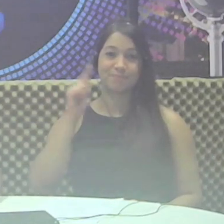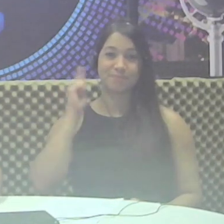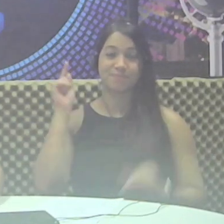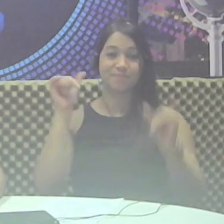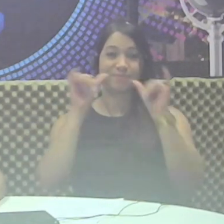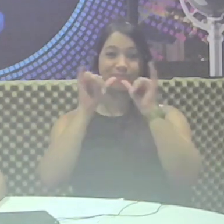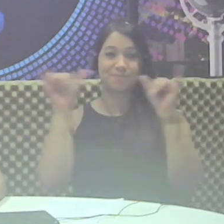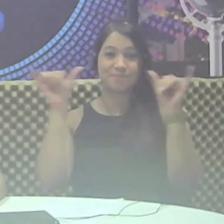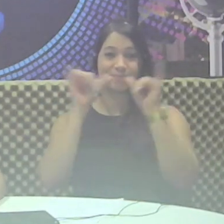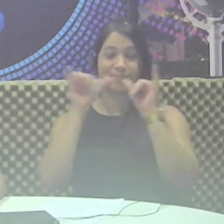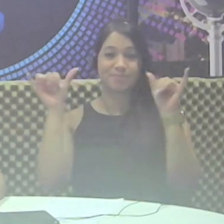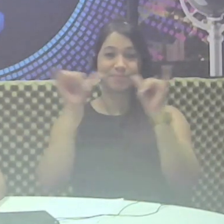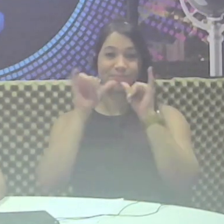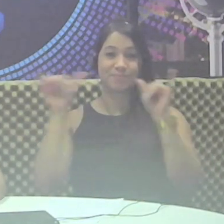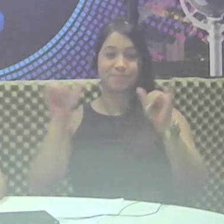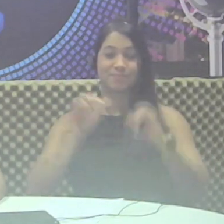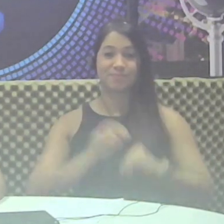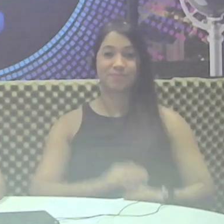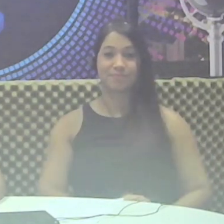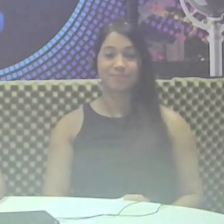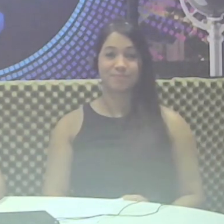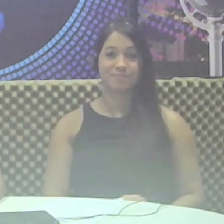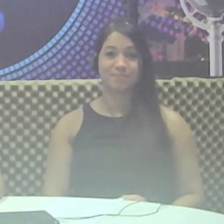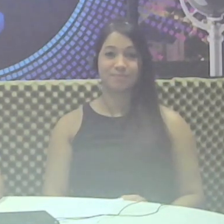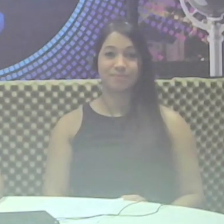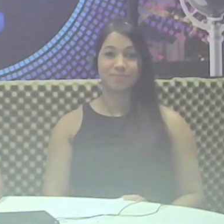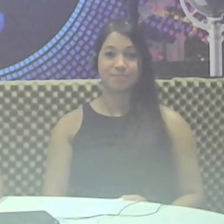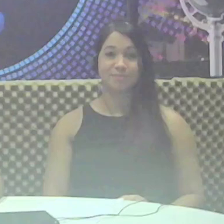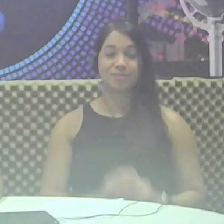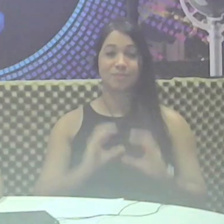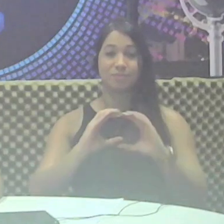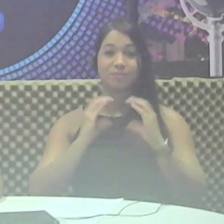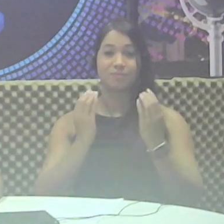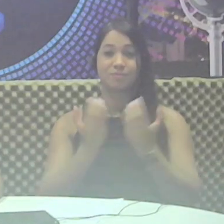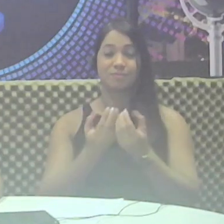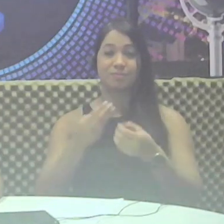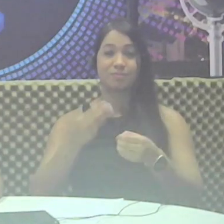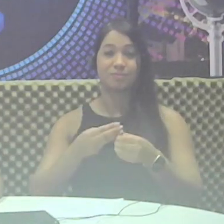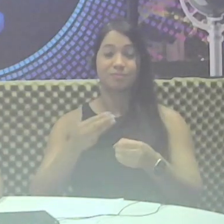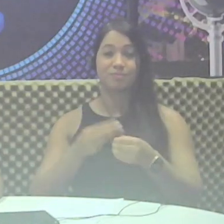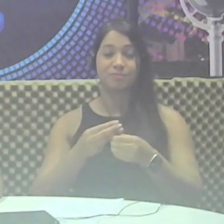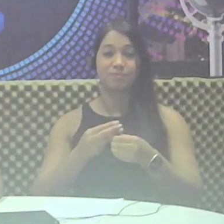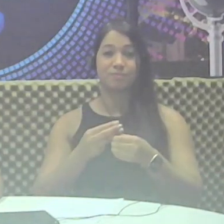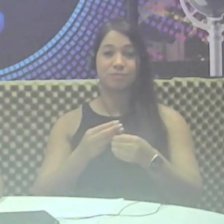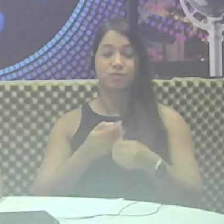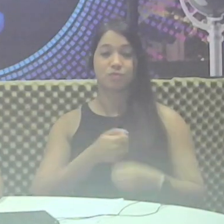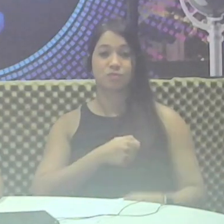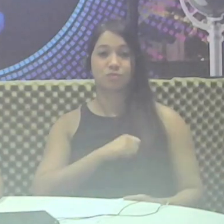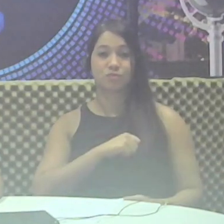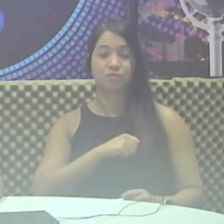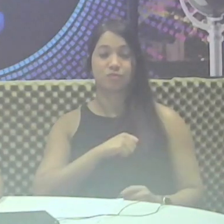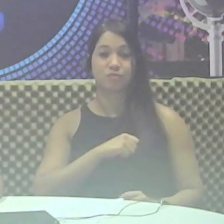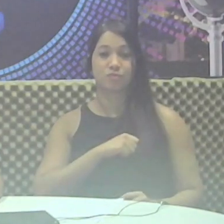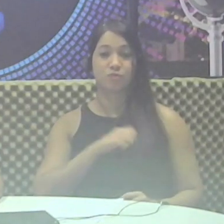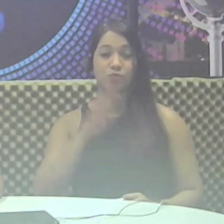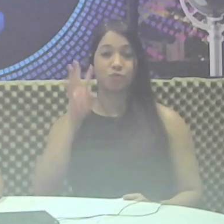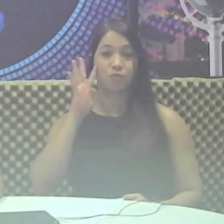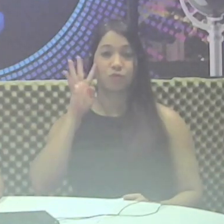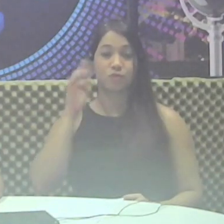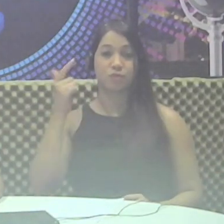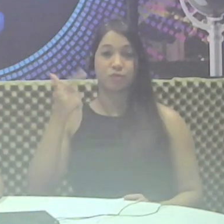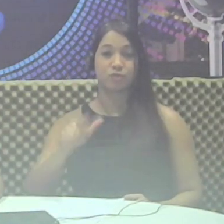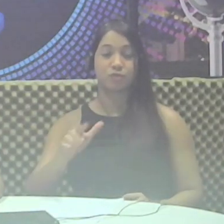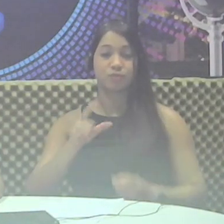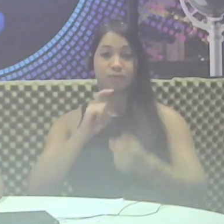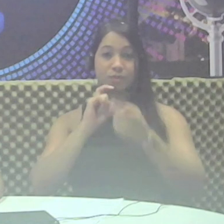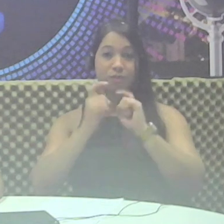Giro de notícias. O Conselho Municipal do Plano Diretor voltou a se reunir nesta última quarta-feira.